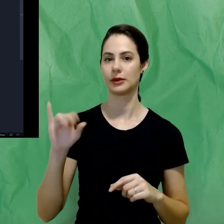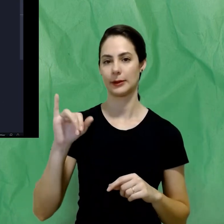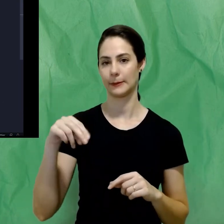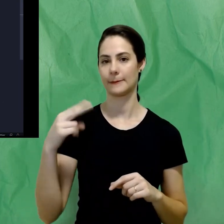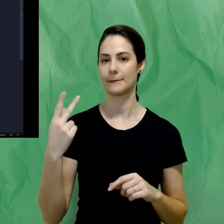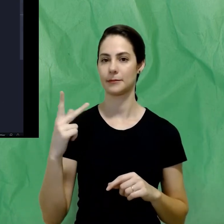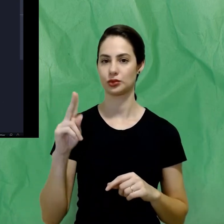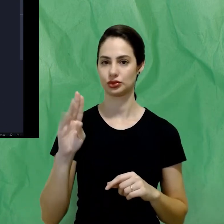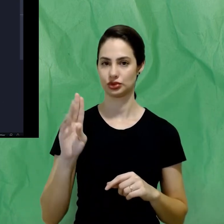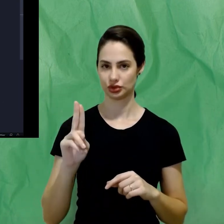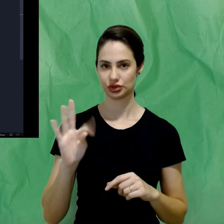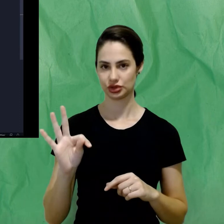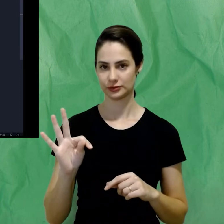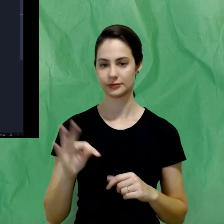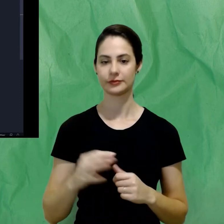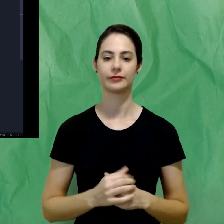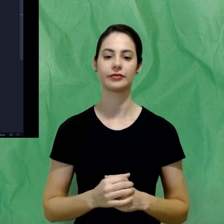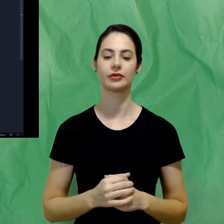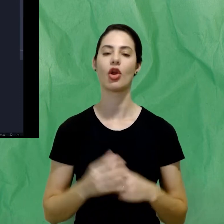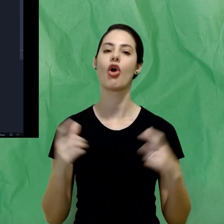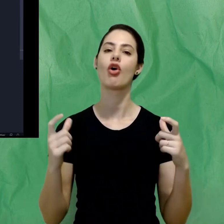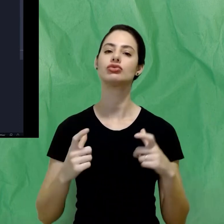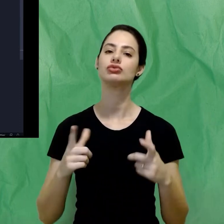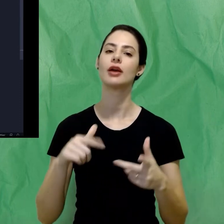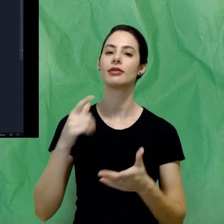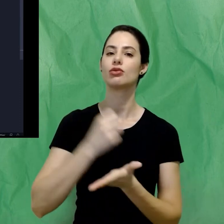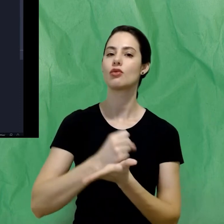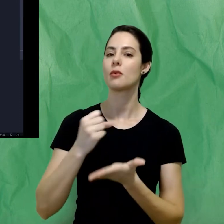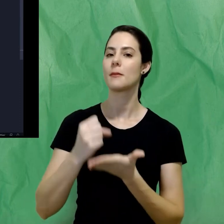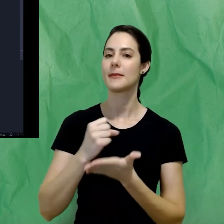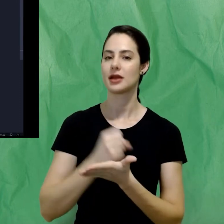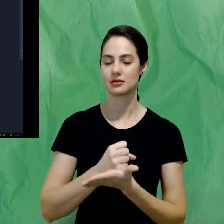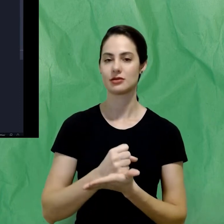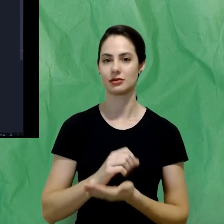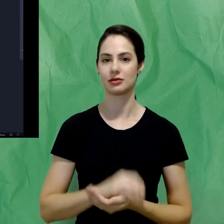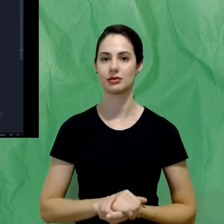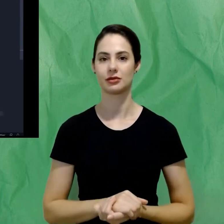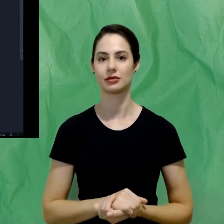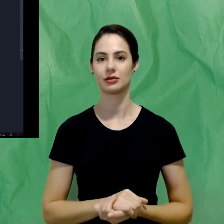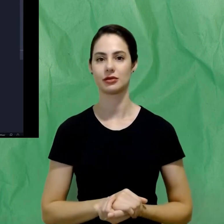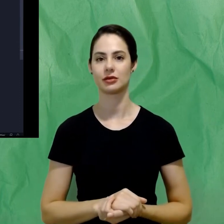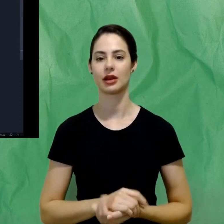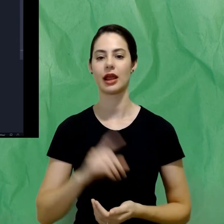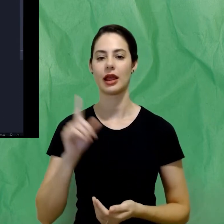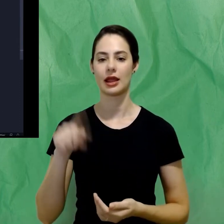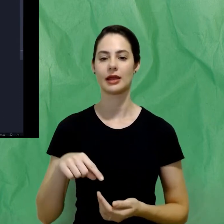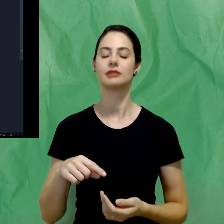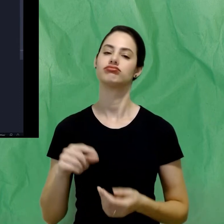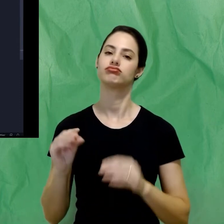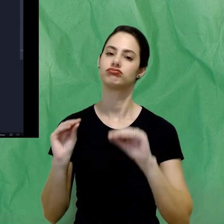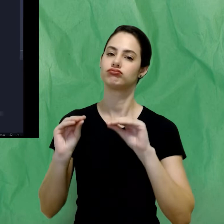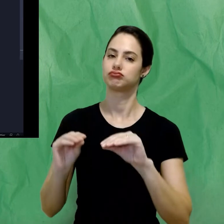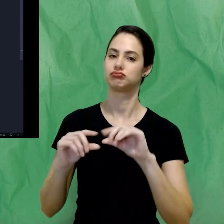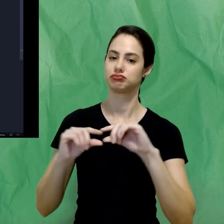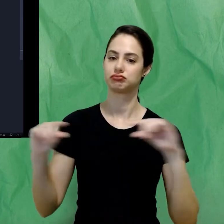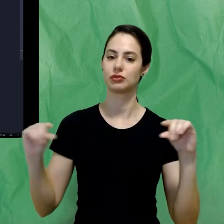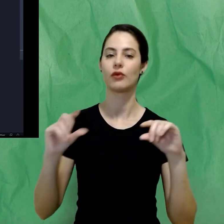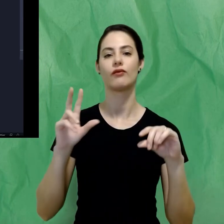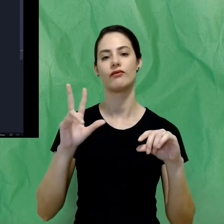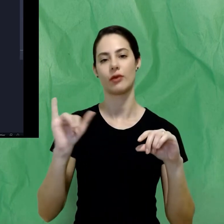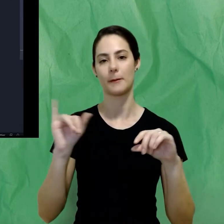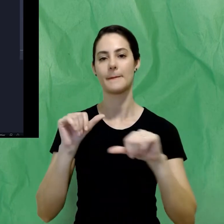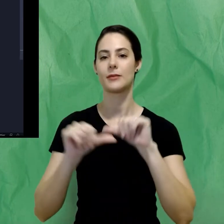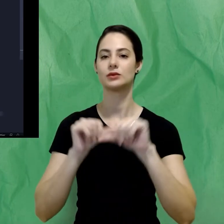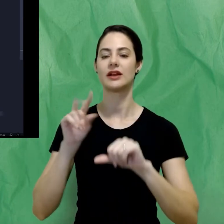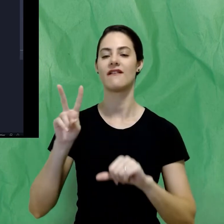input aqui. Procurando ele aonde? Lá no documento. Essa busca é realizada através do getElementById e vou modificar